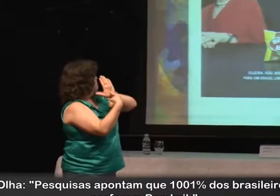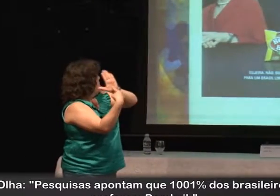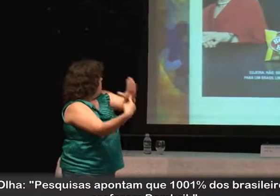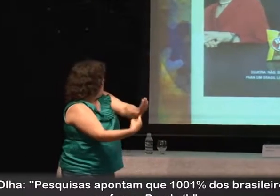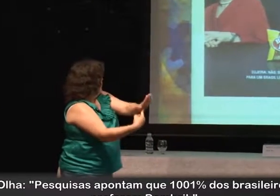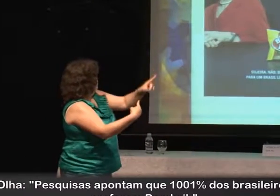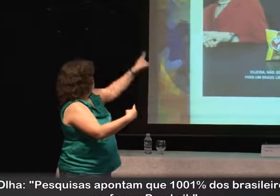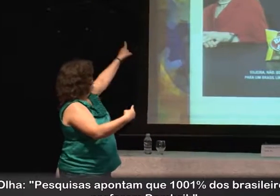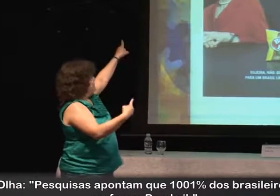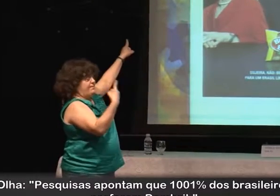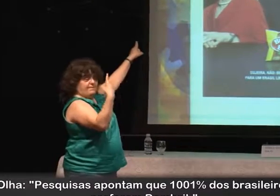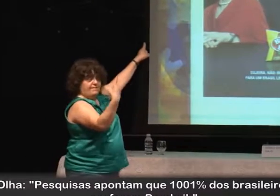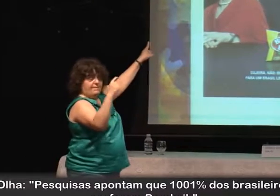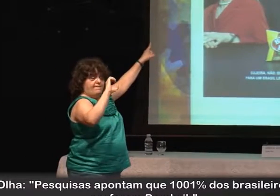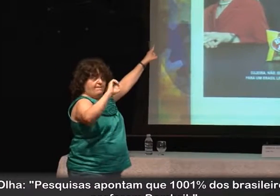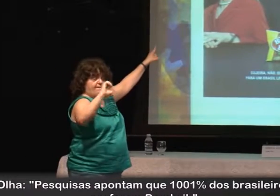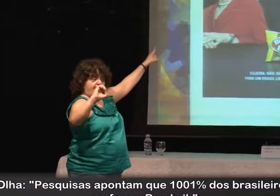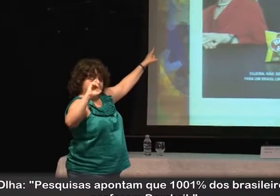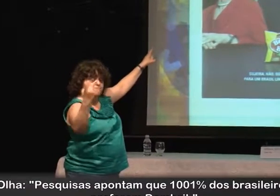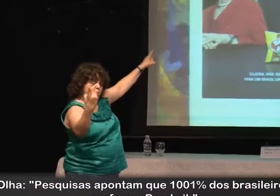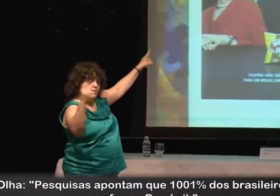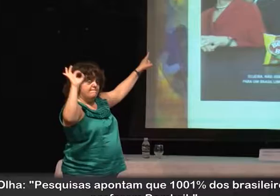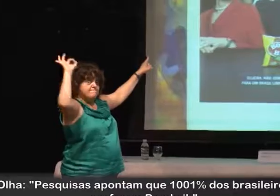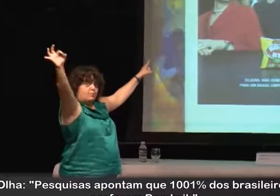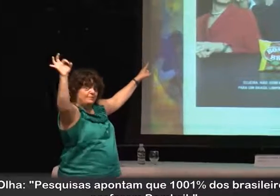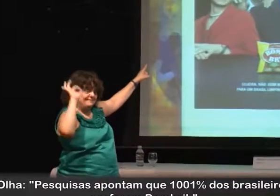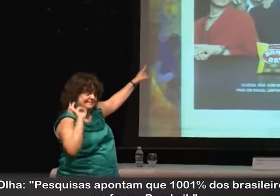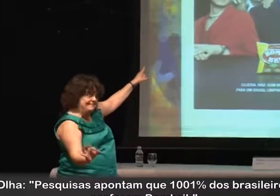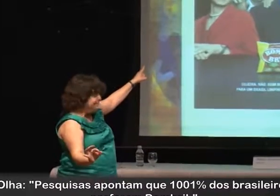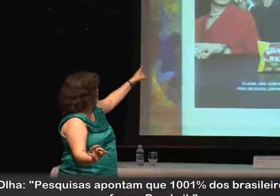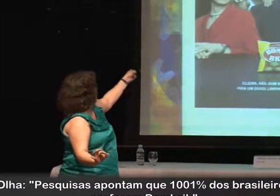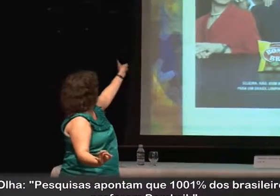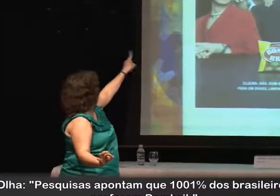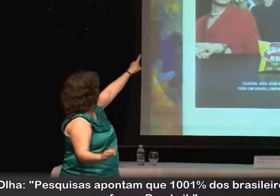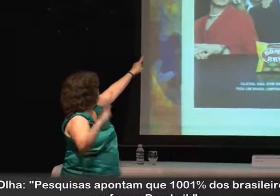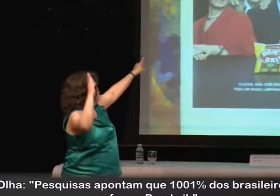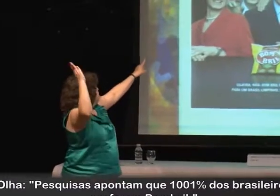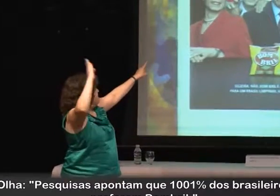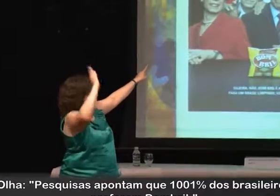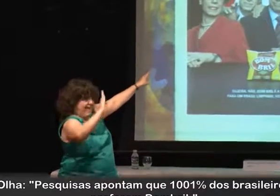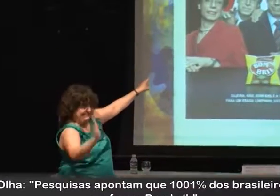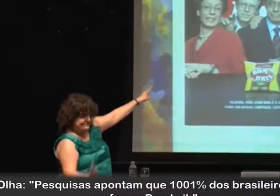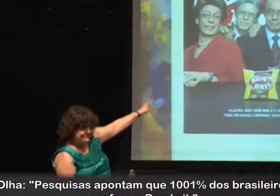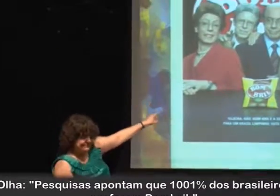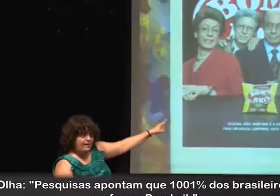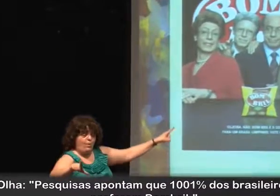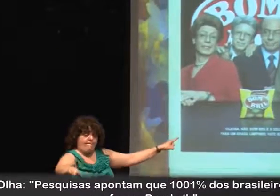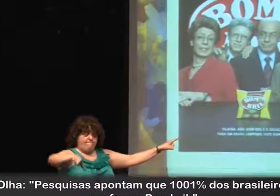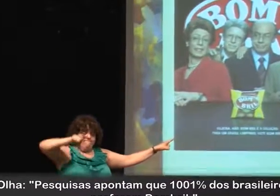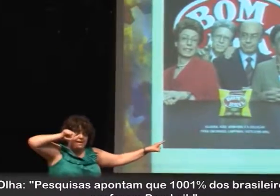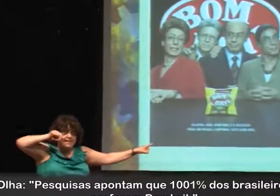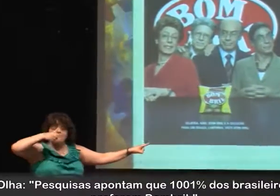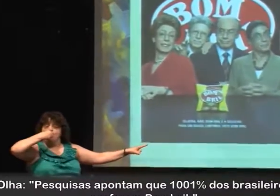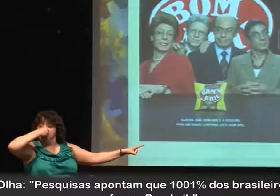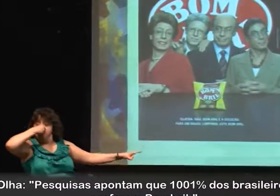Olha, pesquisas apontam que 100%, 1001% dos brasileiros